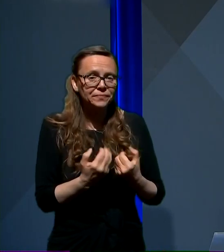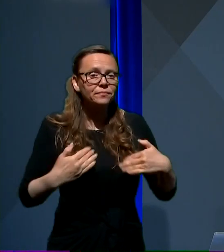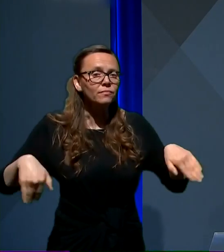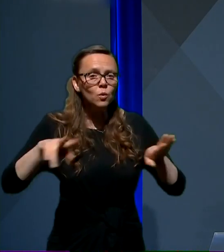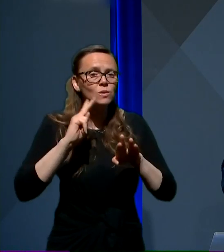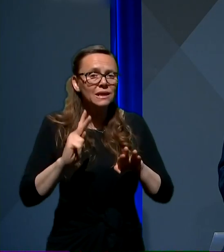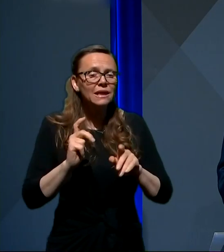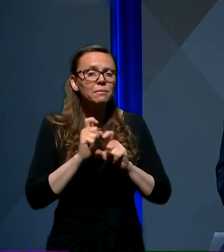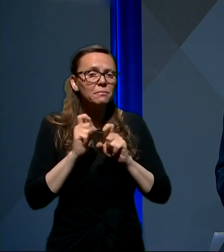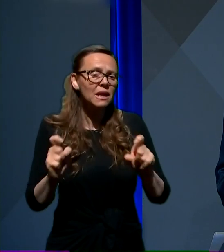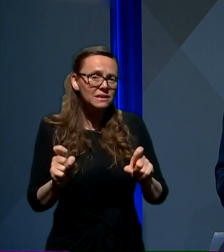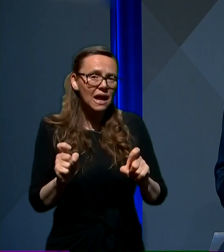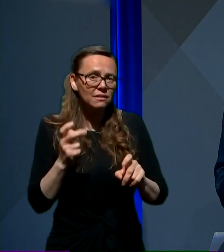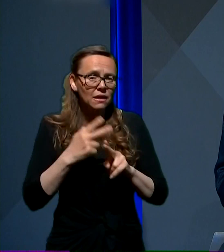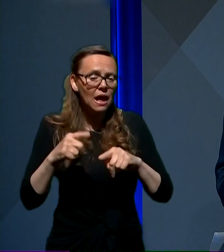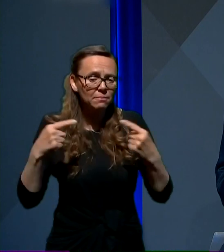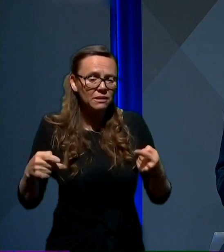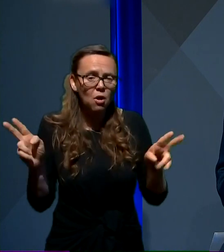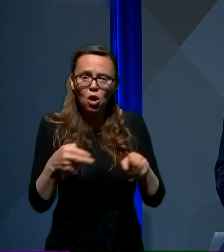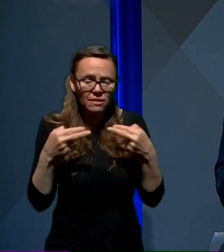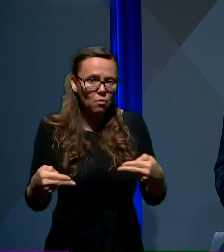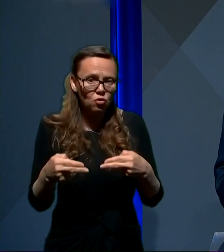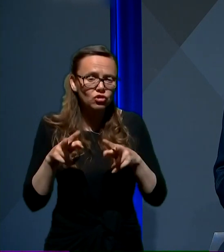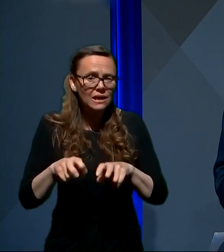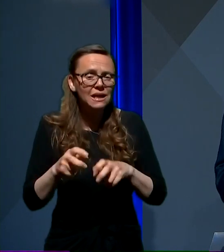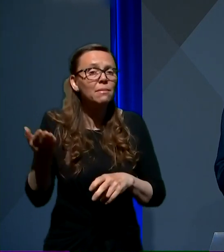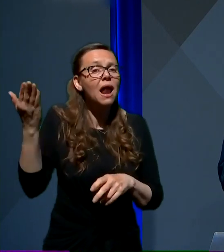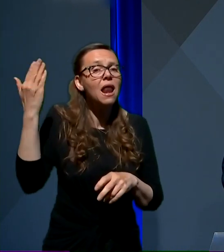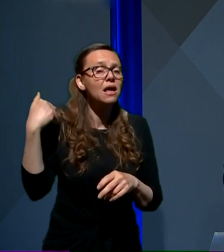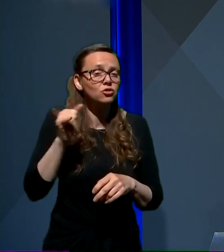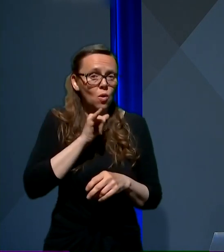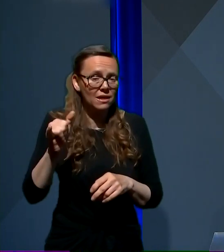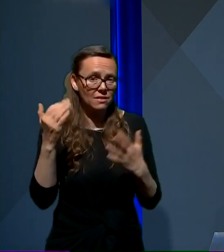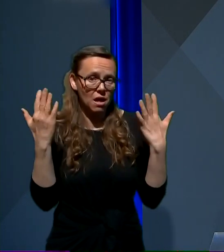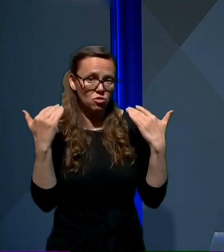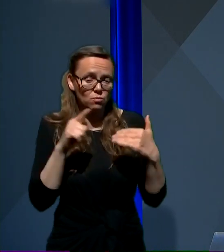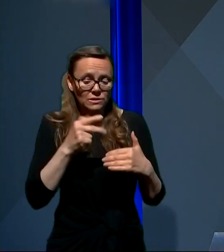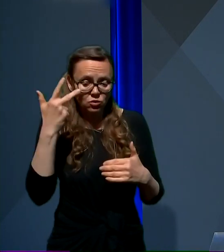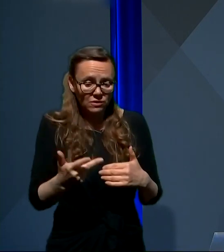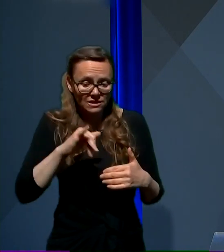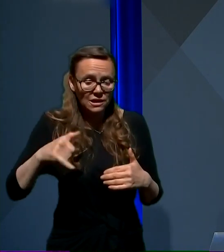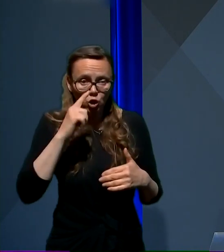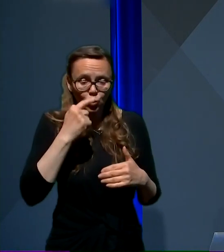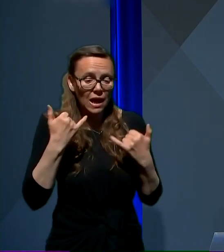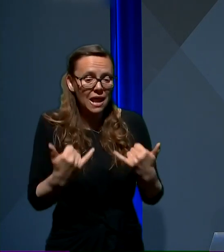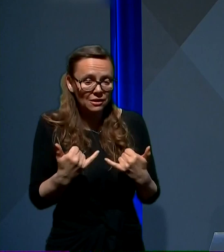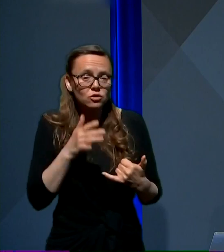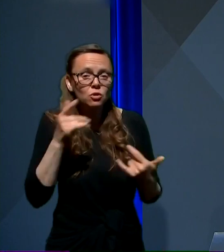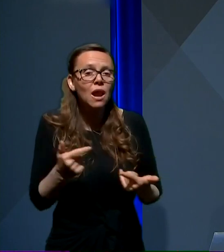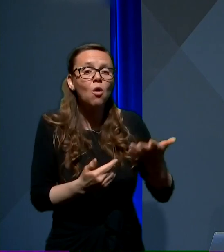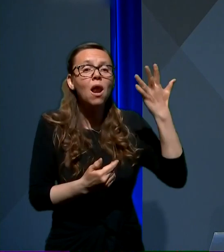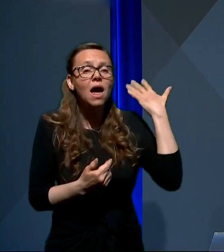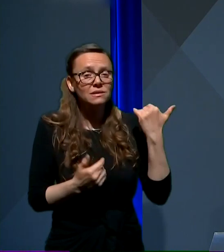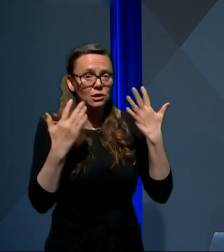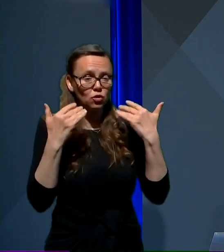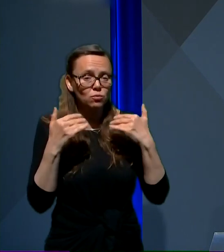bila zaradi epidemije onemogočena izraba lanskega letnega dopusta do 30. junija letos, bodo lahko lanski dopust